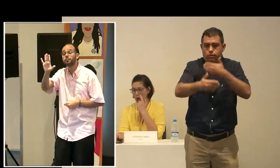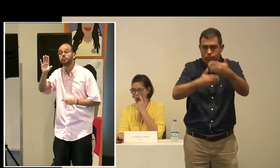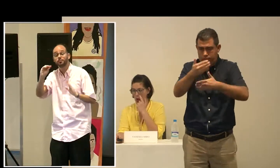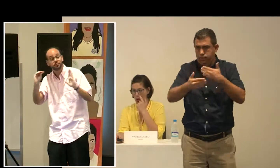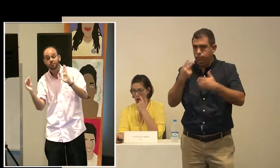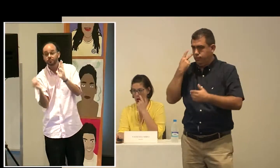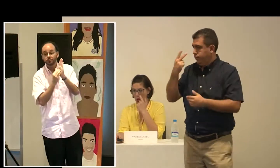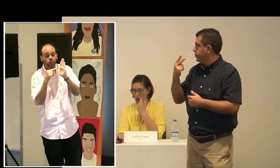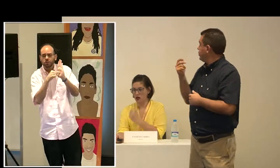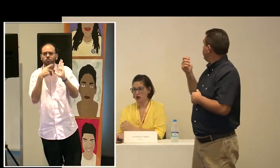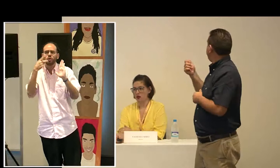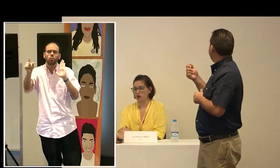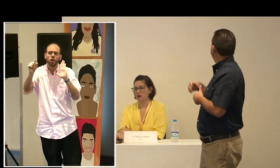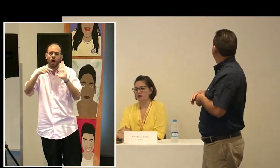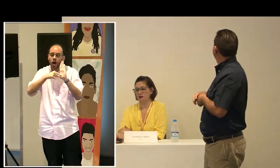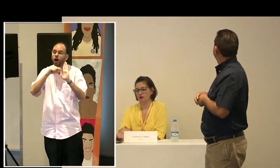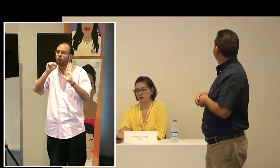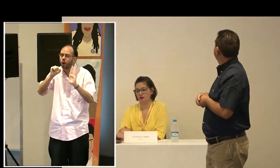para nós, né?